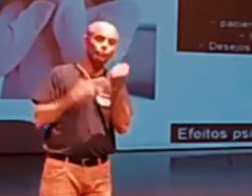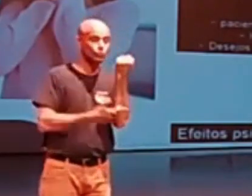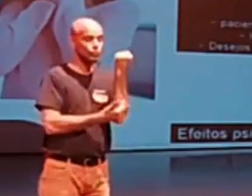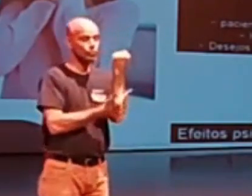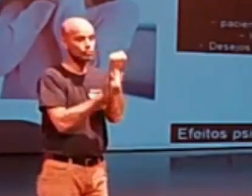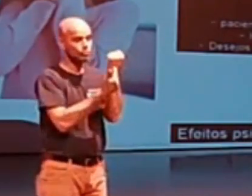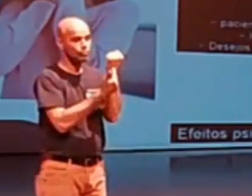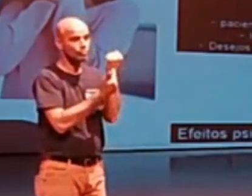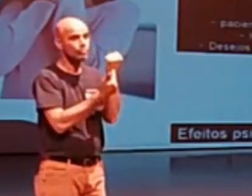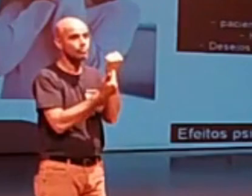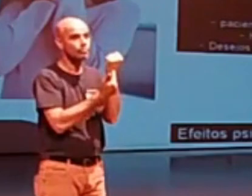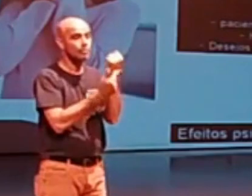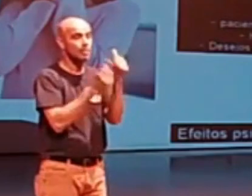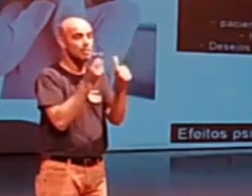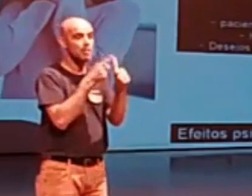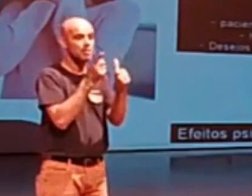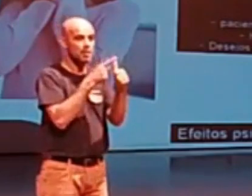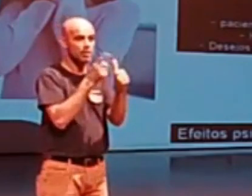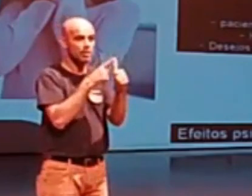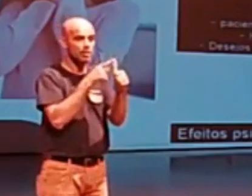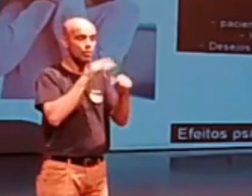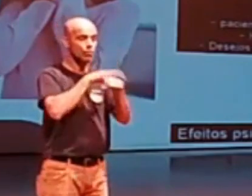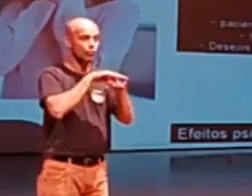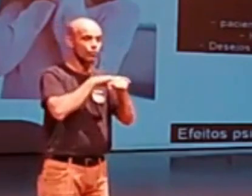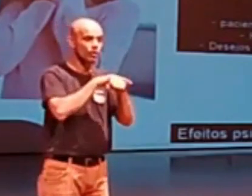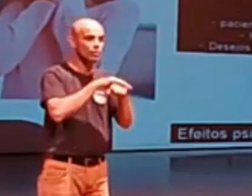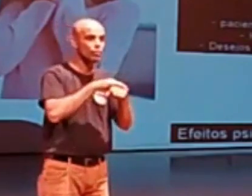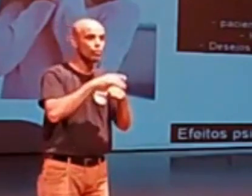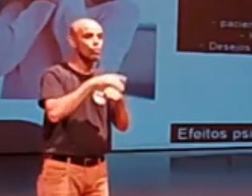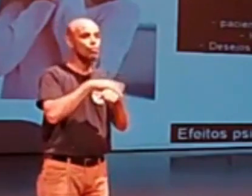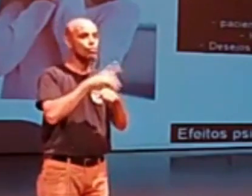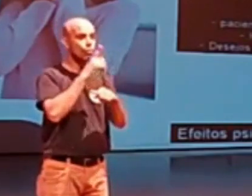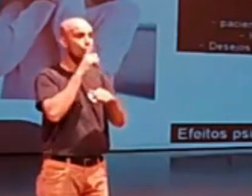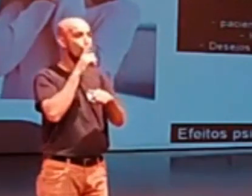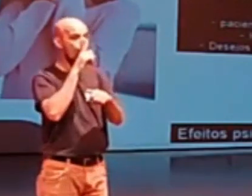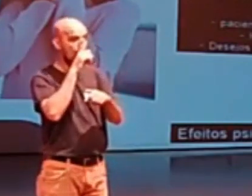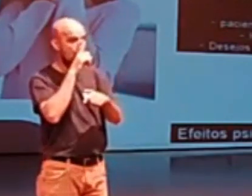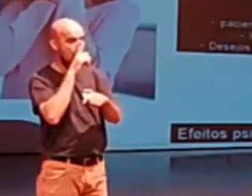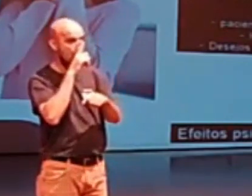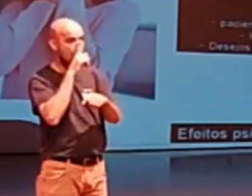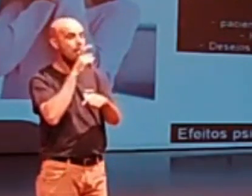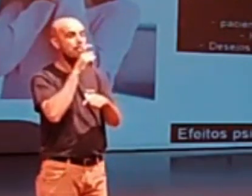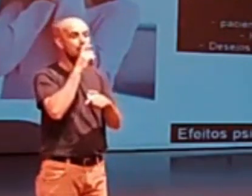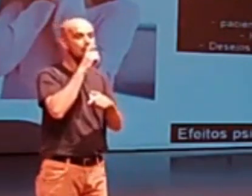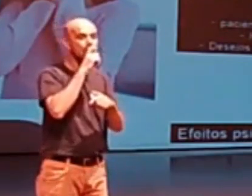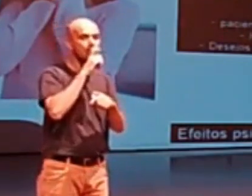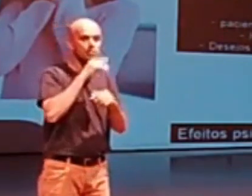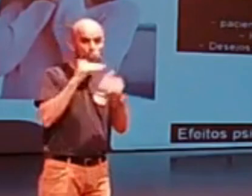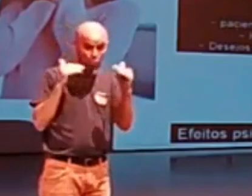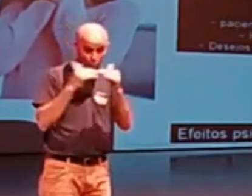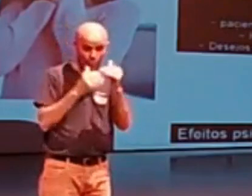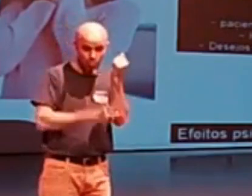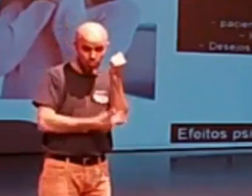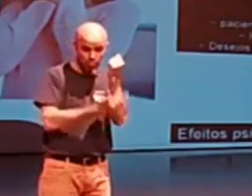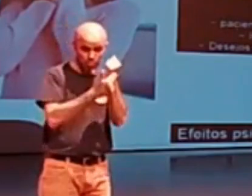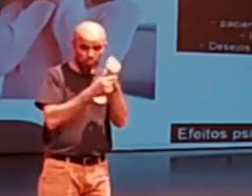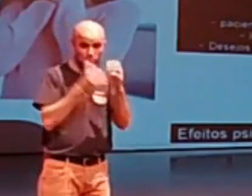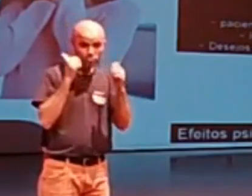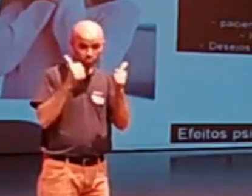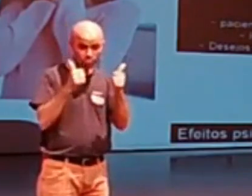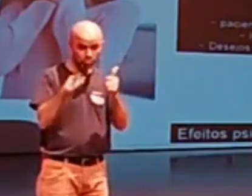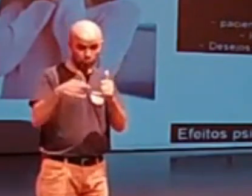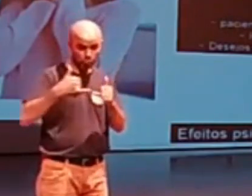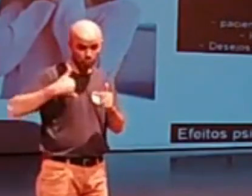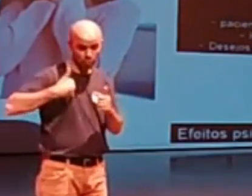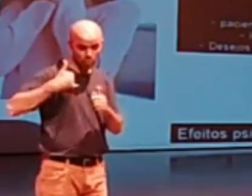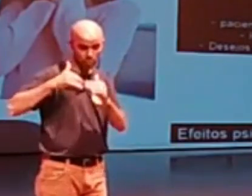alguém, primeiro, eu converso com o pai e com a mãe. Eles têm que estar concordando com a cirurgia. Tá bom, é menor de idade, tá?